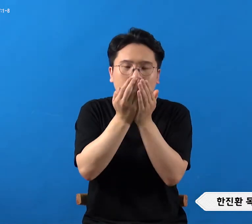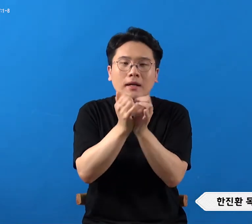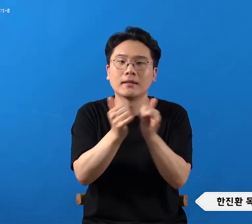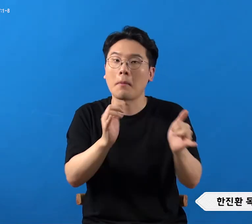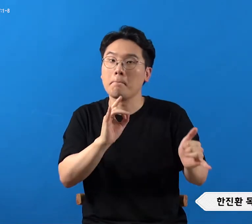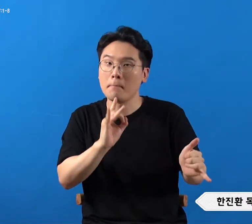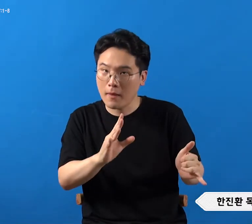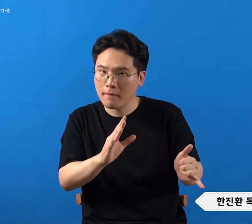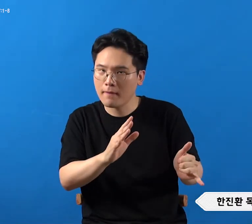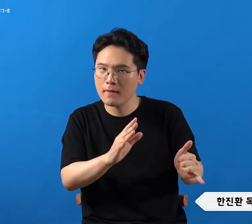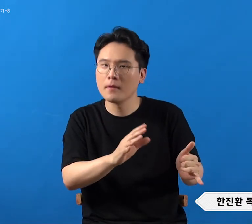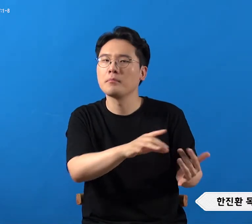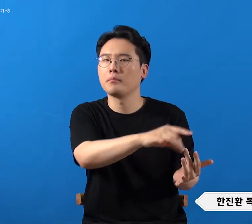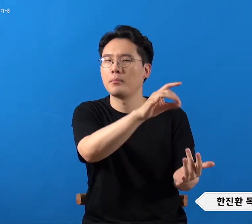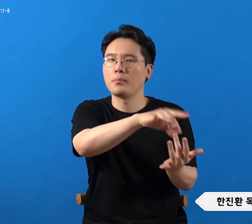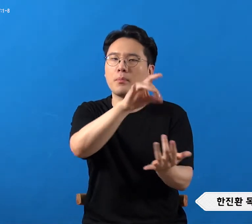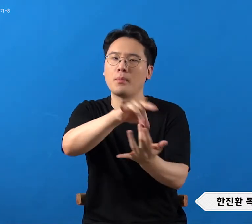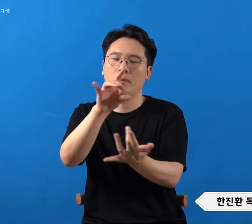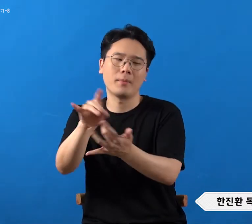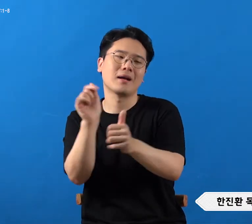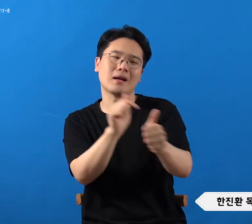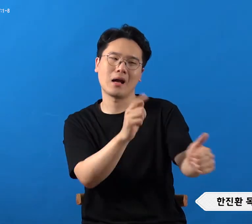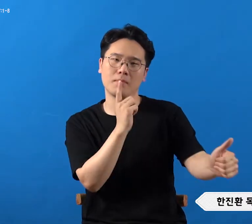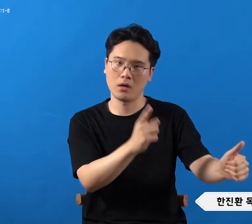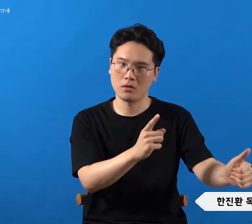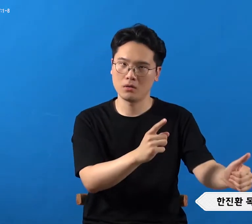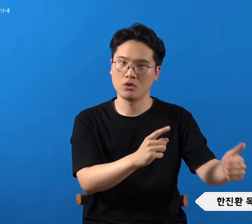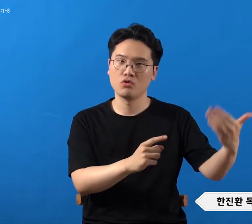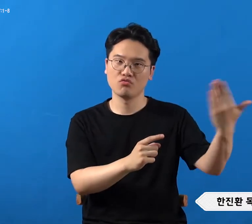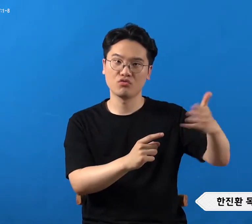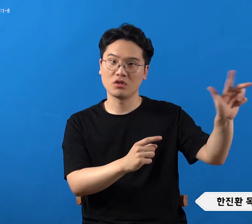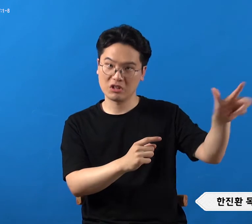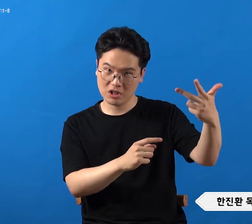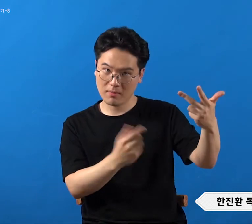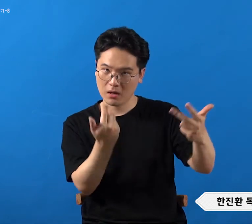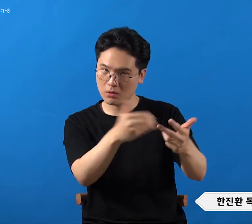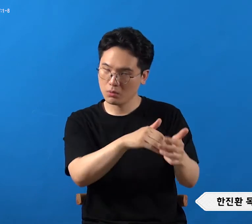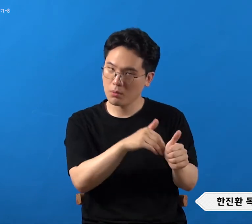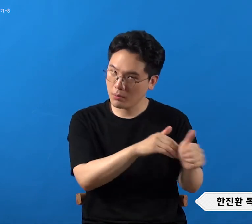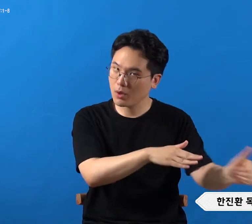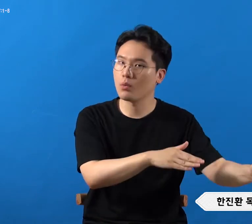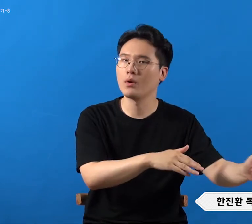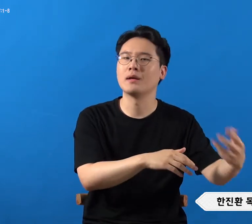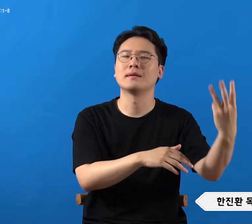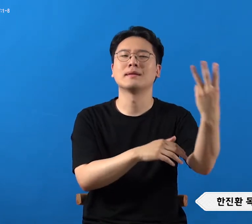했습니다. 9,700명이 돌아가고 300명만 남게 되었습니다.